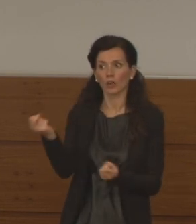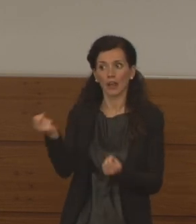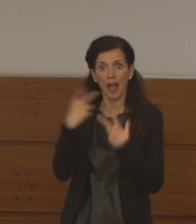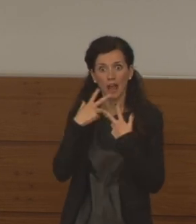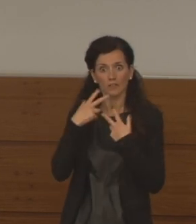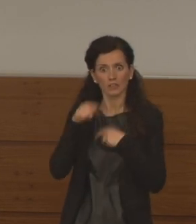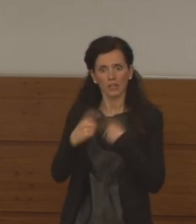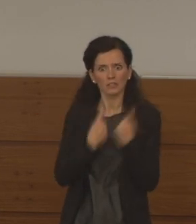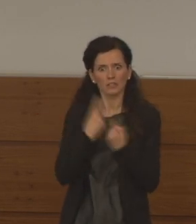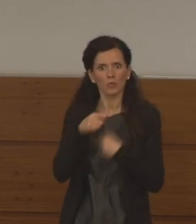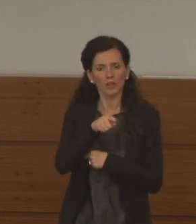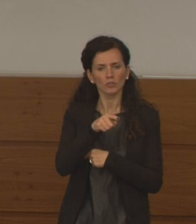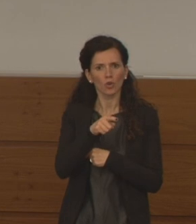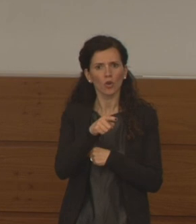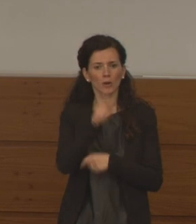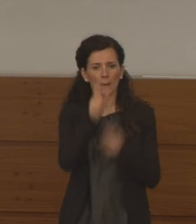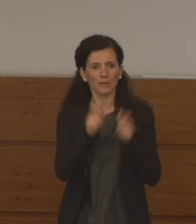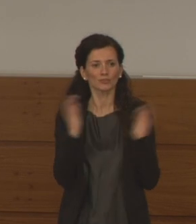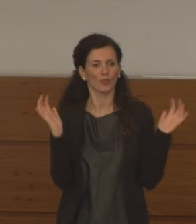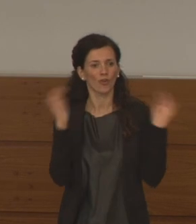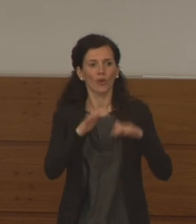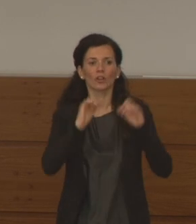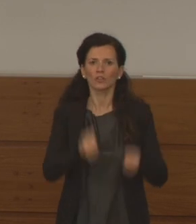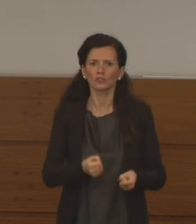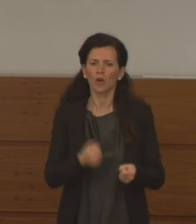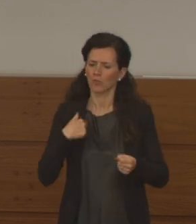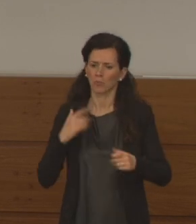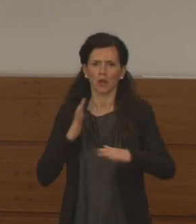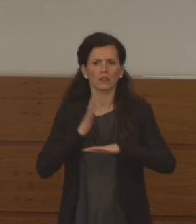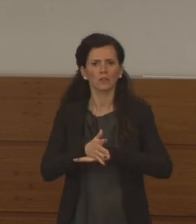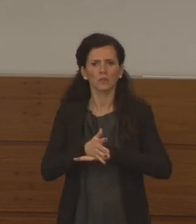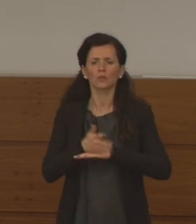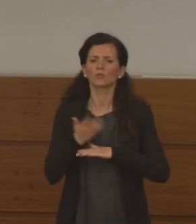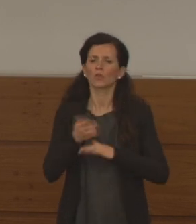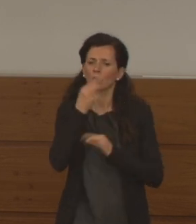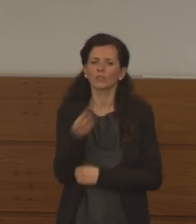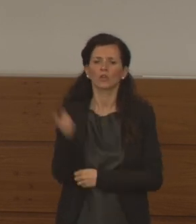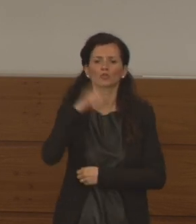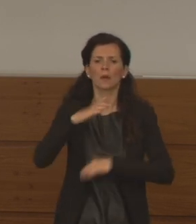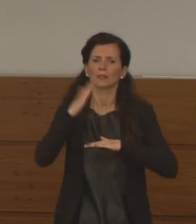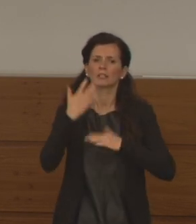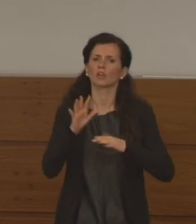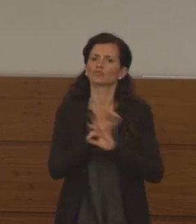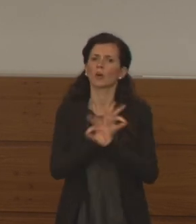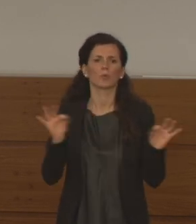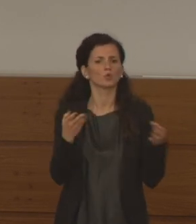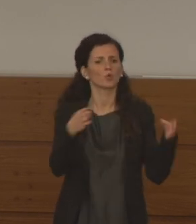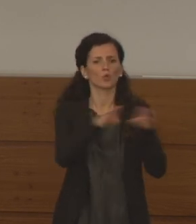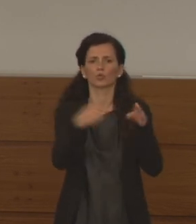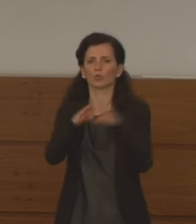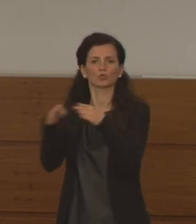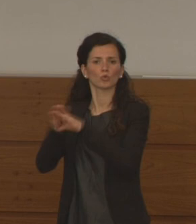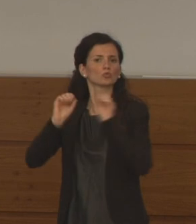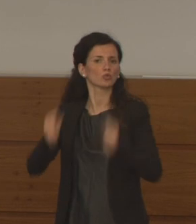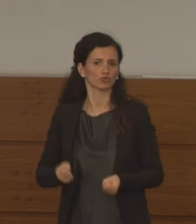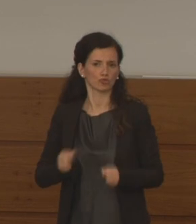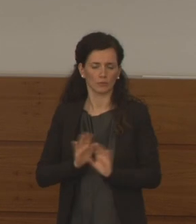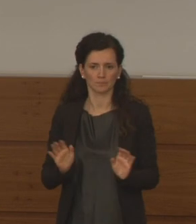queste azioni siamo intervenuti e non c'è nessuna discussione della domani mattina si chiude tutto evidente che